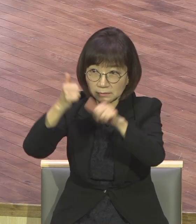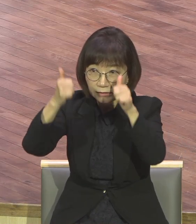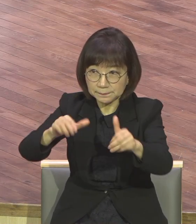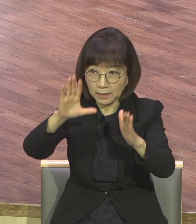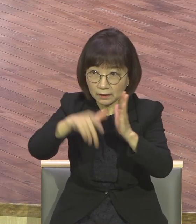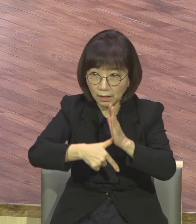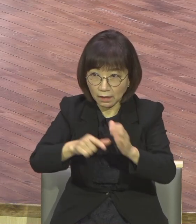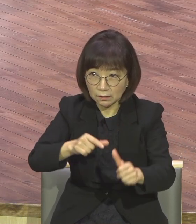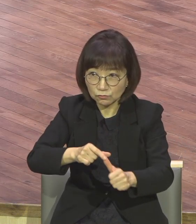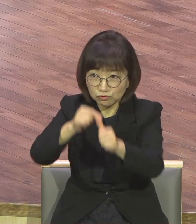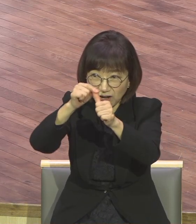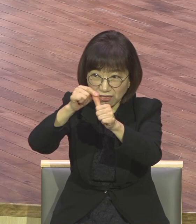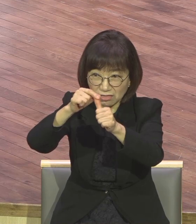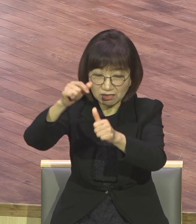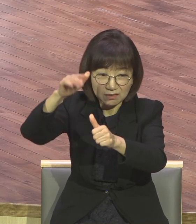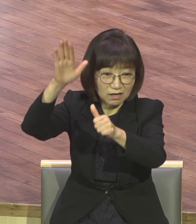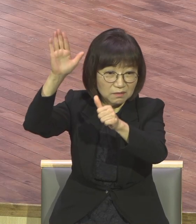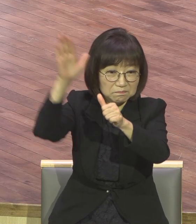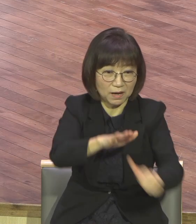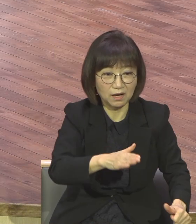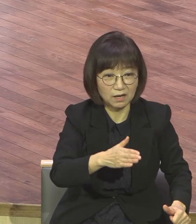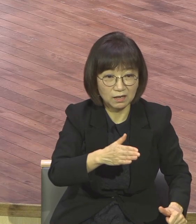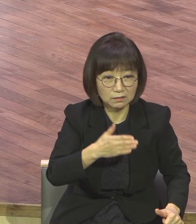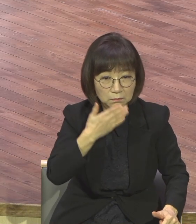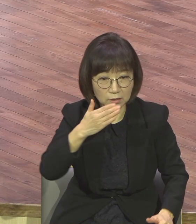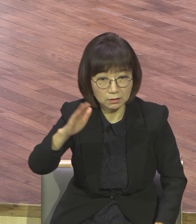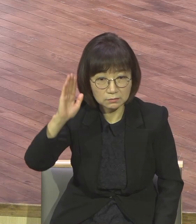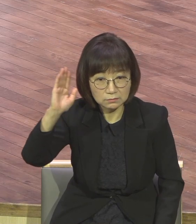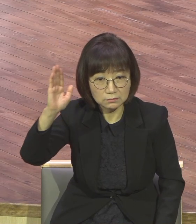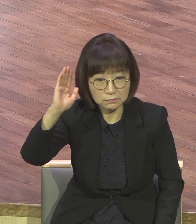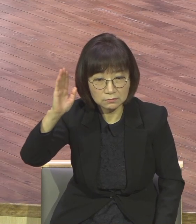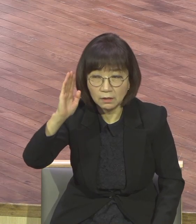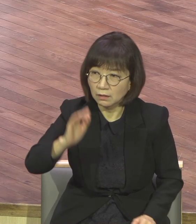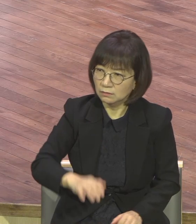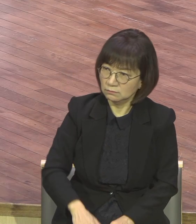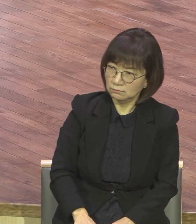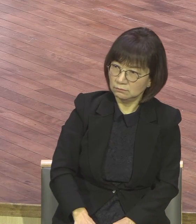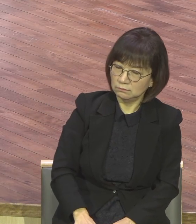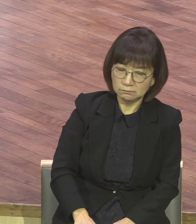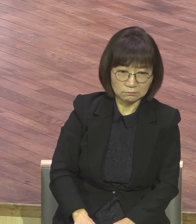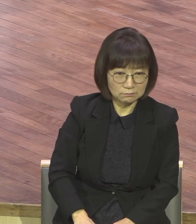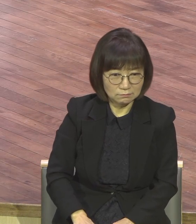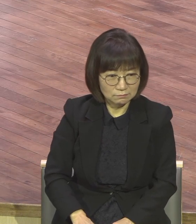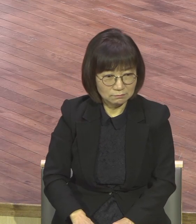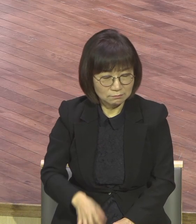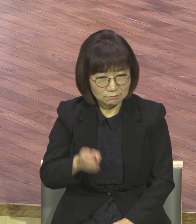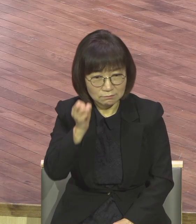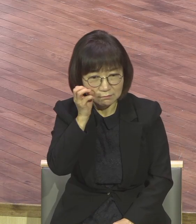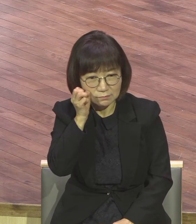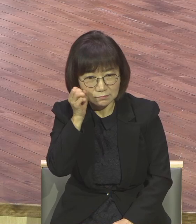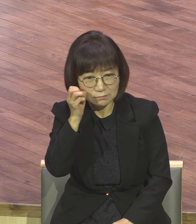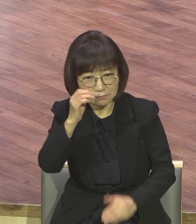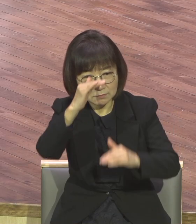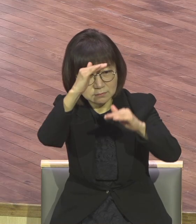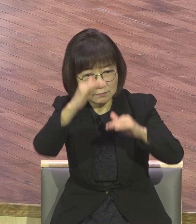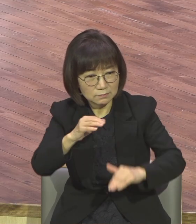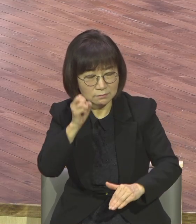탈락할 수도 있다. 이 주장을 했어요. 이분 원래 보수 신학자인데 이상한 주장을